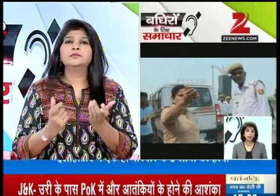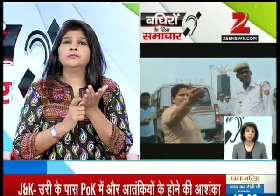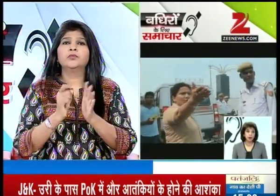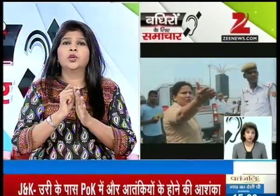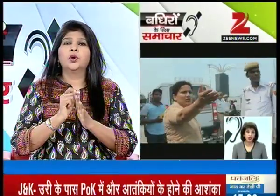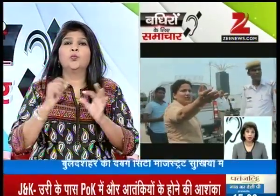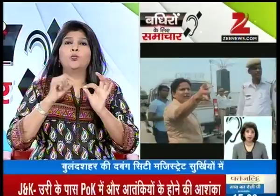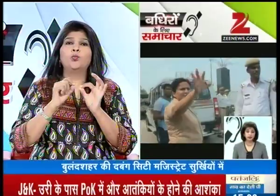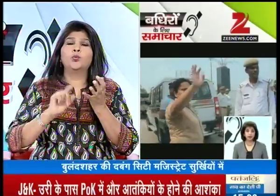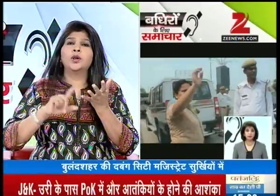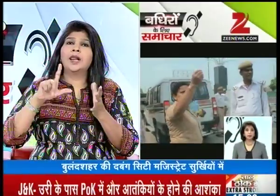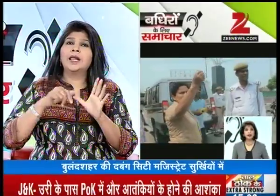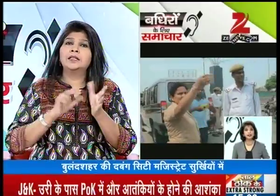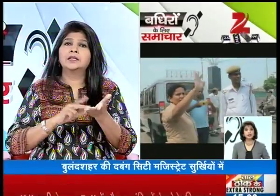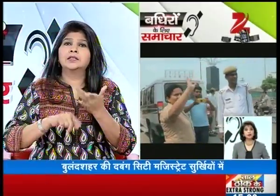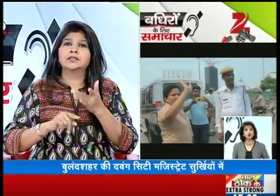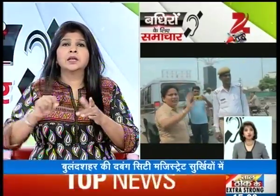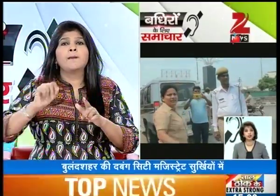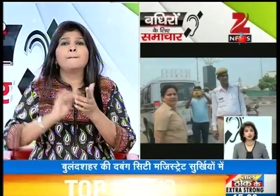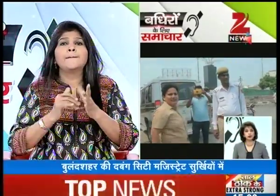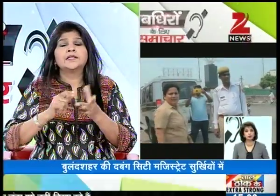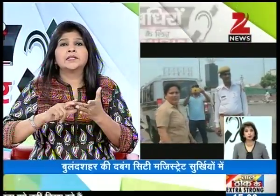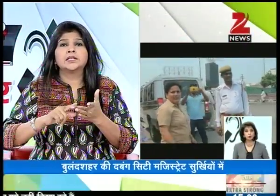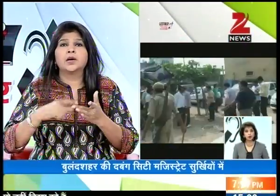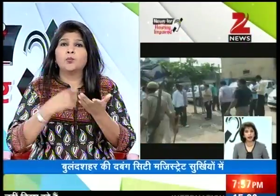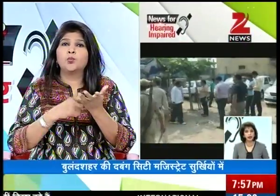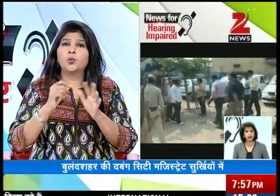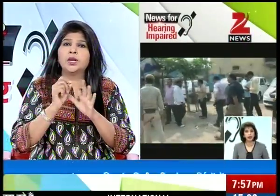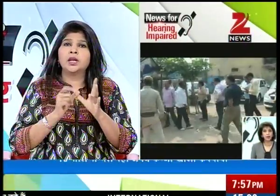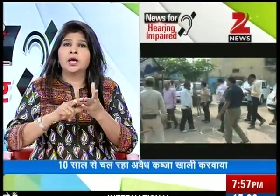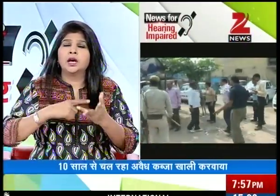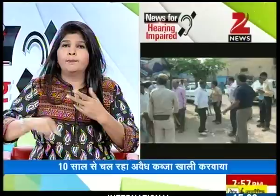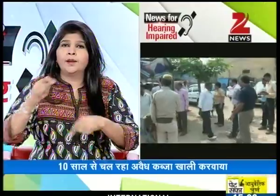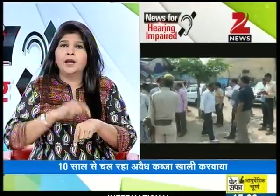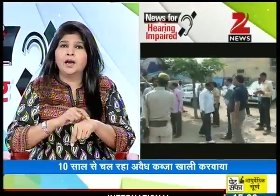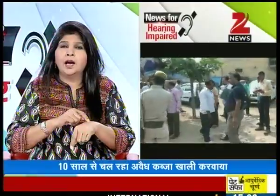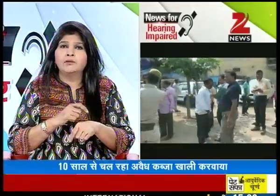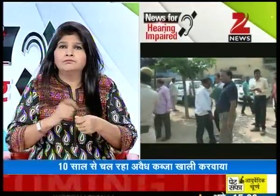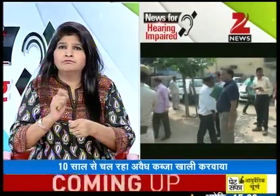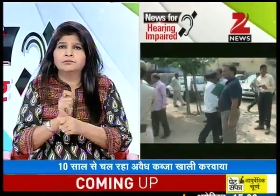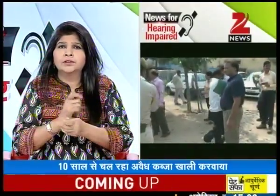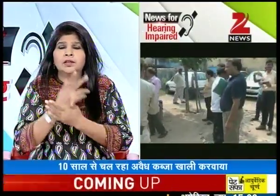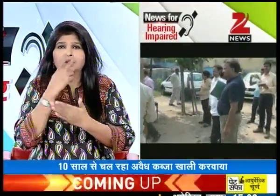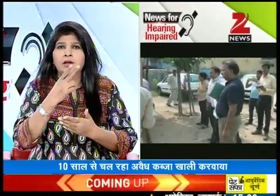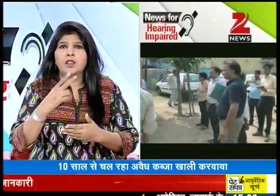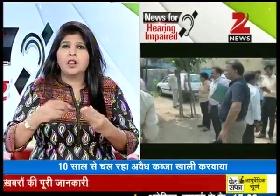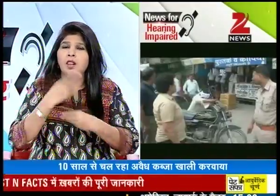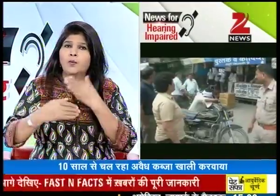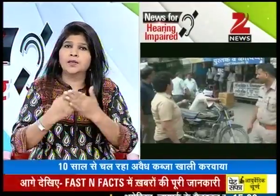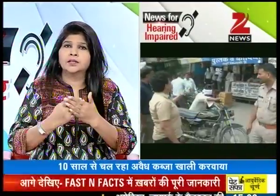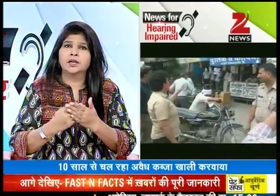यूपी के बुलंदशहर में प्रभारी सिटी मजिस्ट्रेट रितु पुनिया अपने काम करने के अंदाज को लेकर सुर्खियों